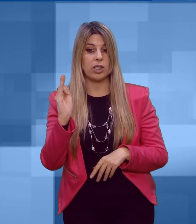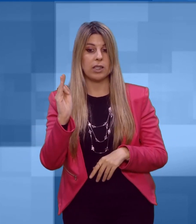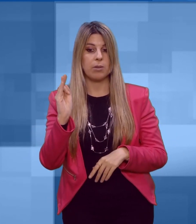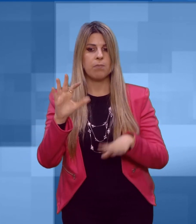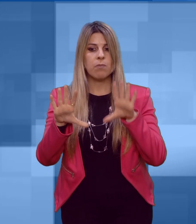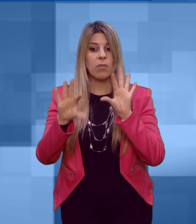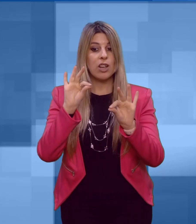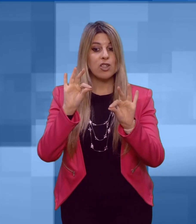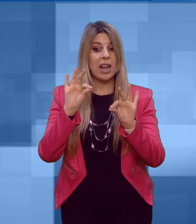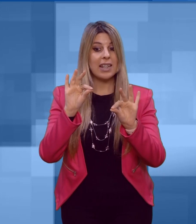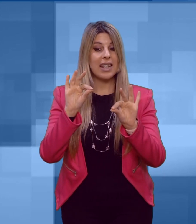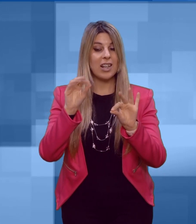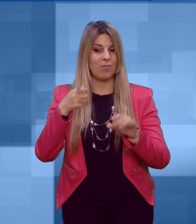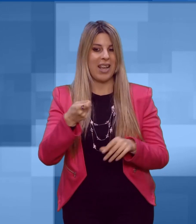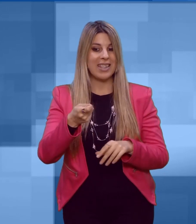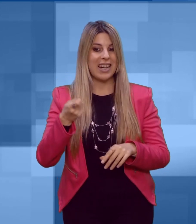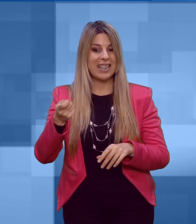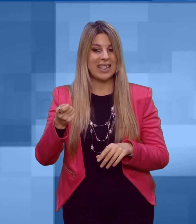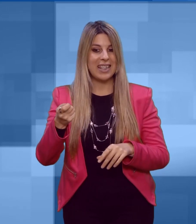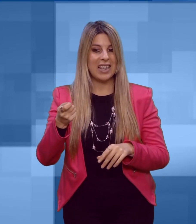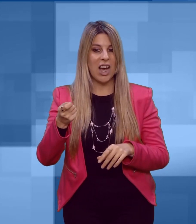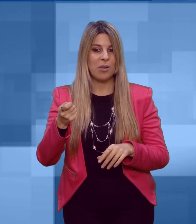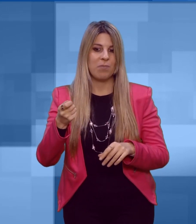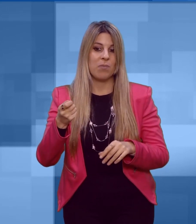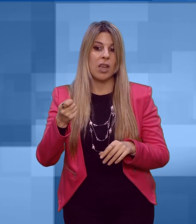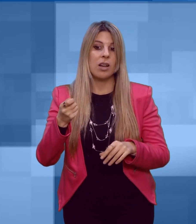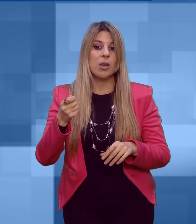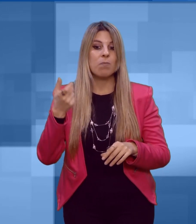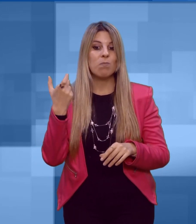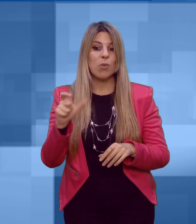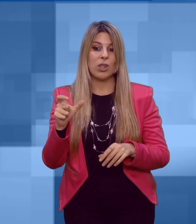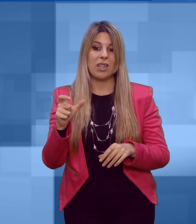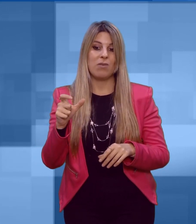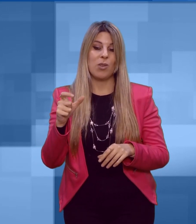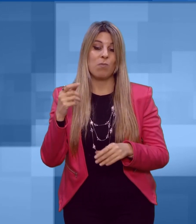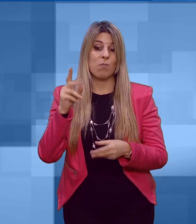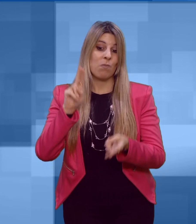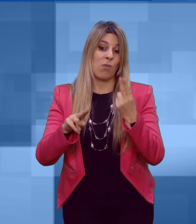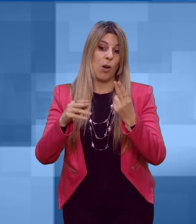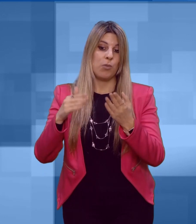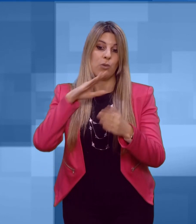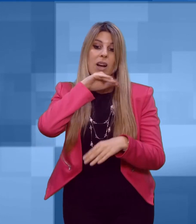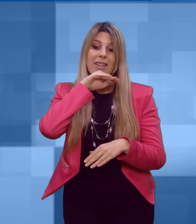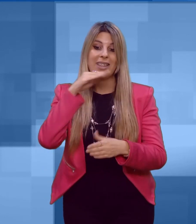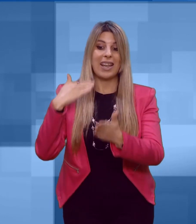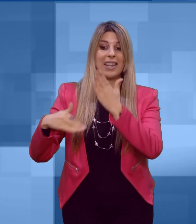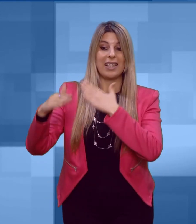cadere sulla Sartiglia, la più antica tradizione di Oristano e l'immagine che più di tutte identifica la città.